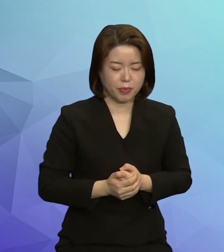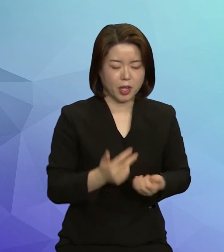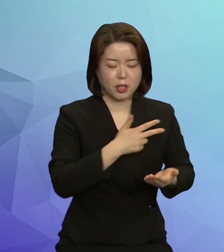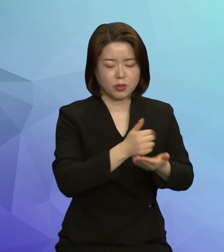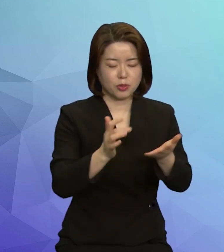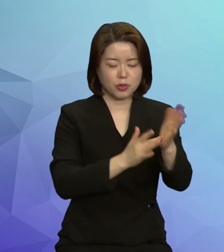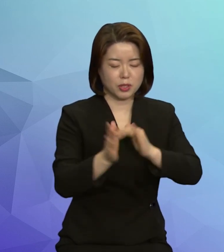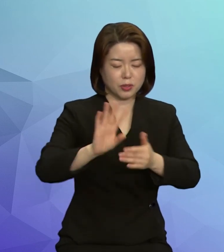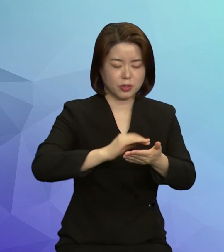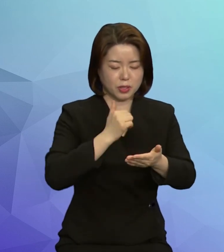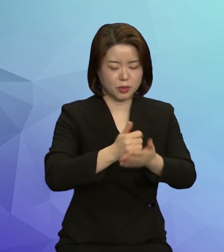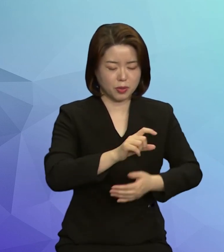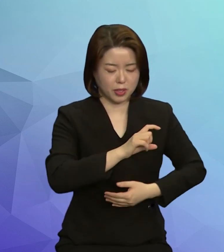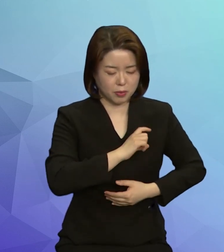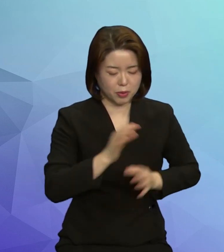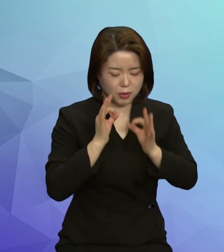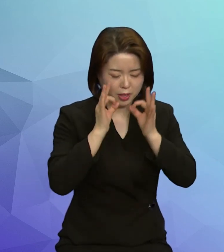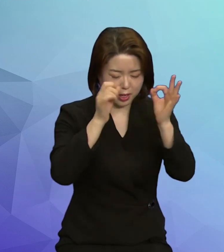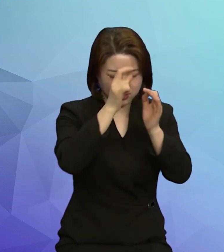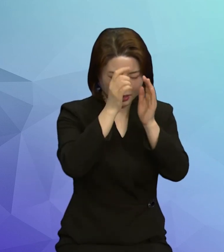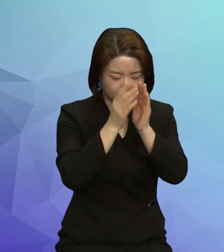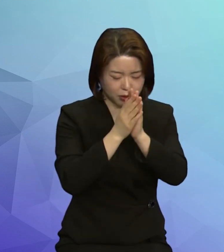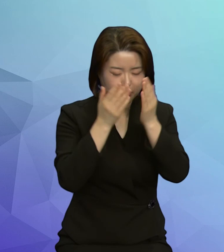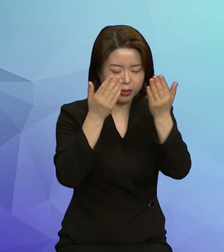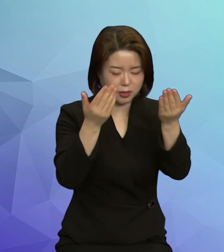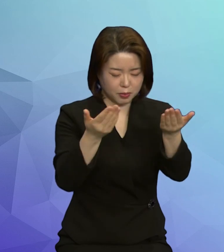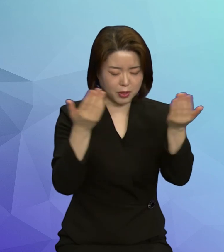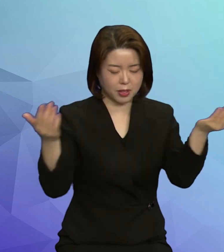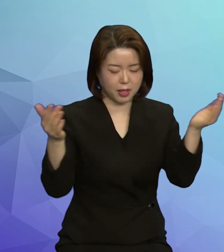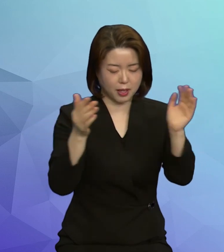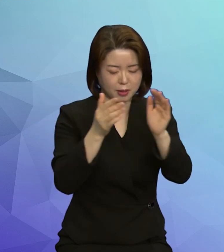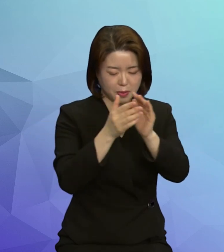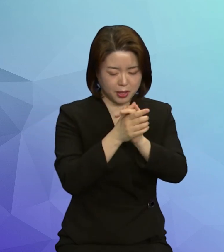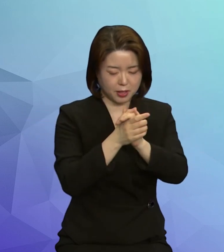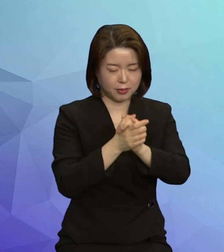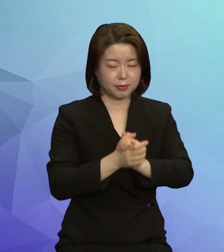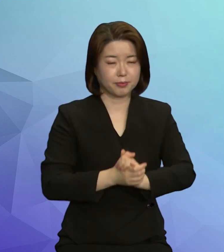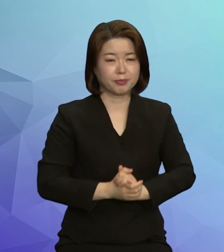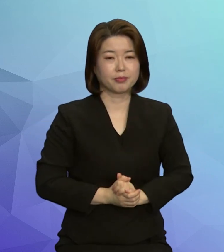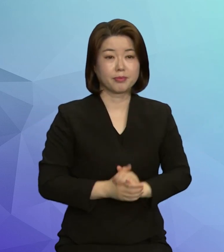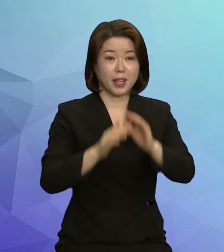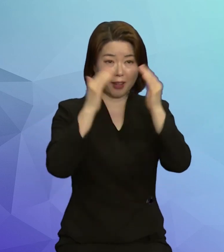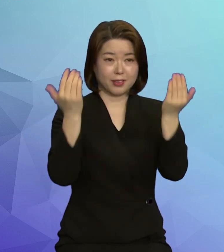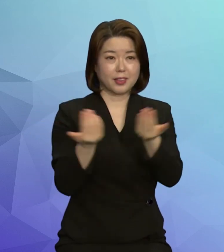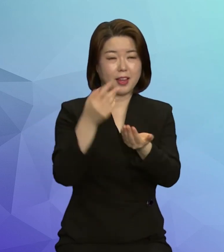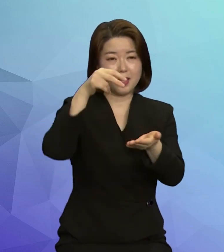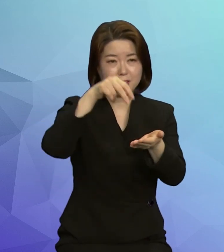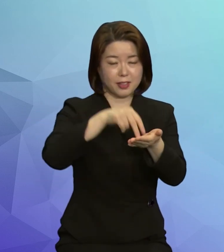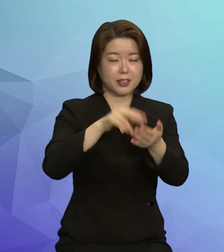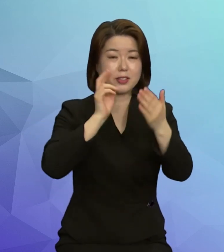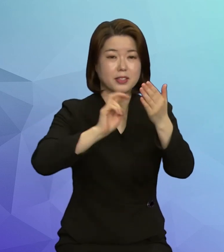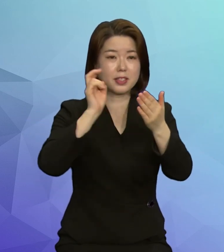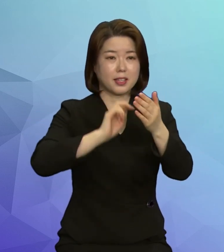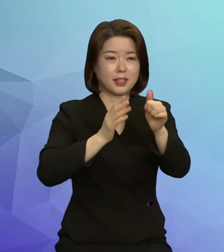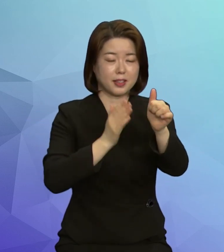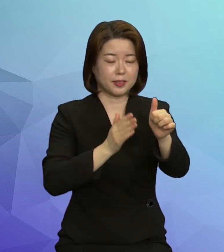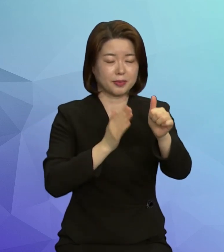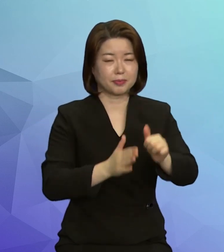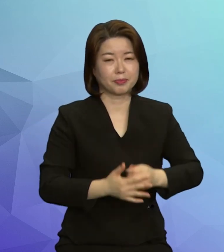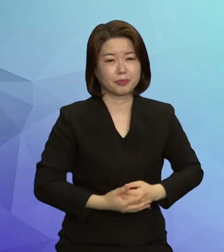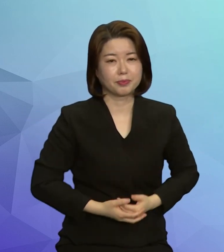주옵소서. 주 예수 그리스도의 이름으로 간절히 기도합나이다. 아멘. 우리 다